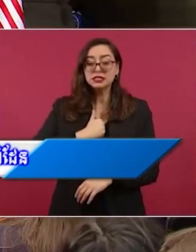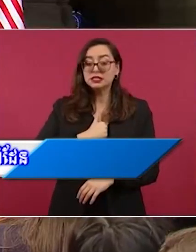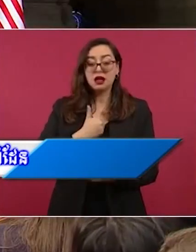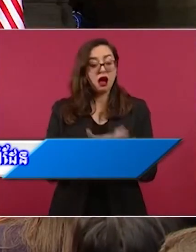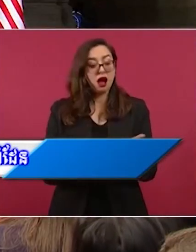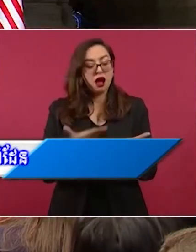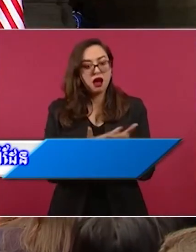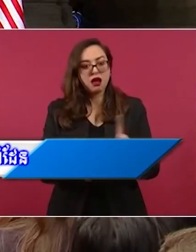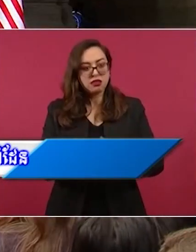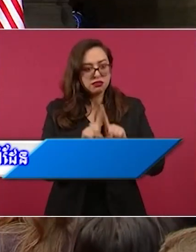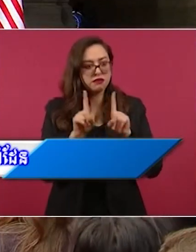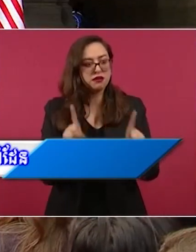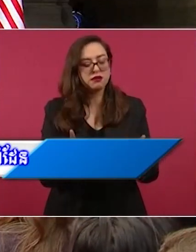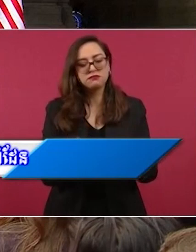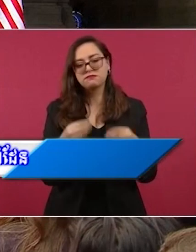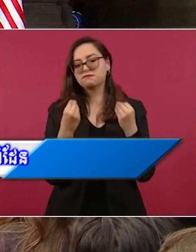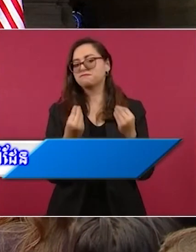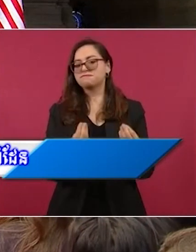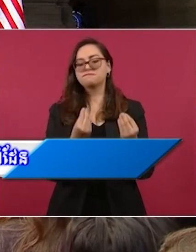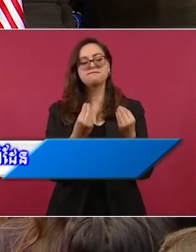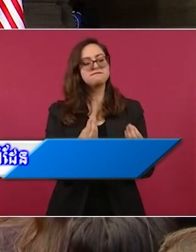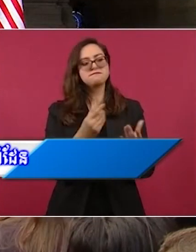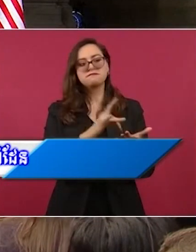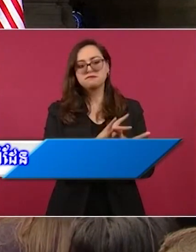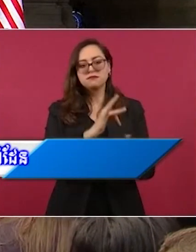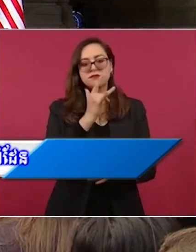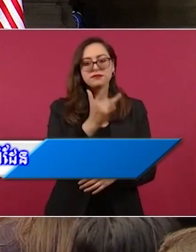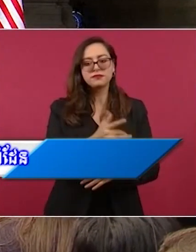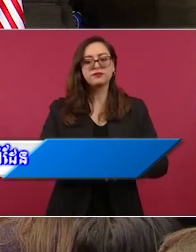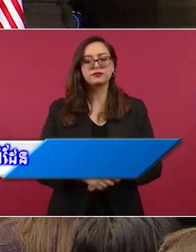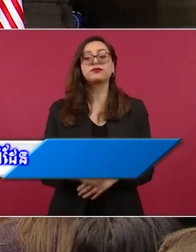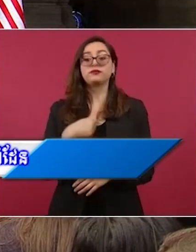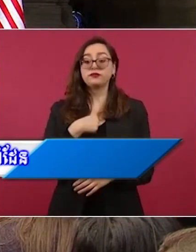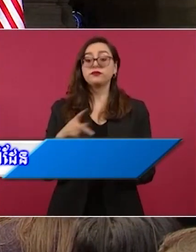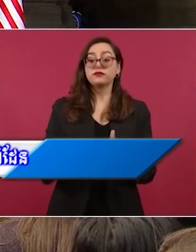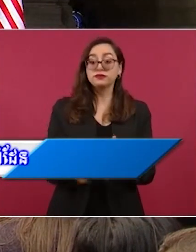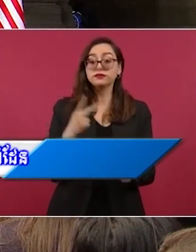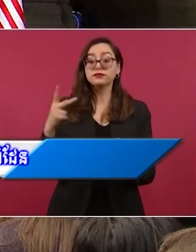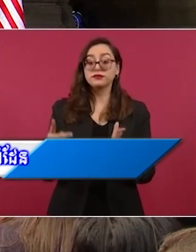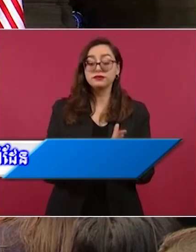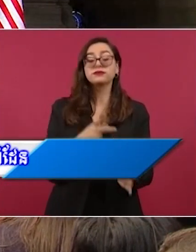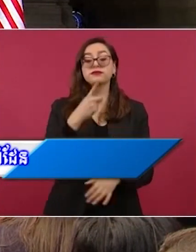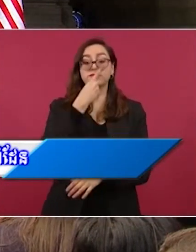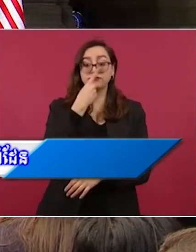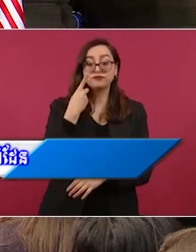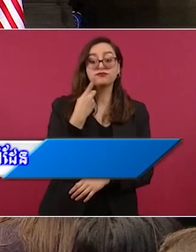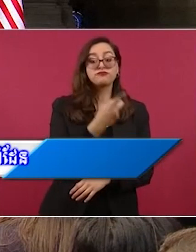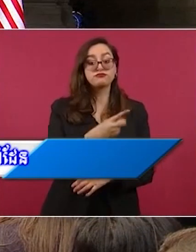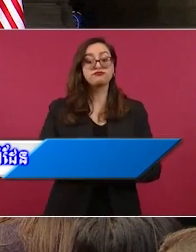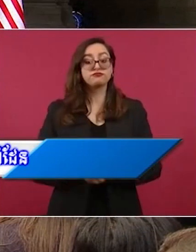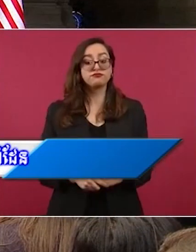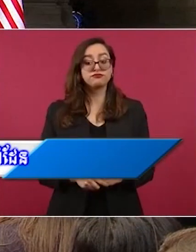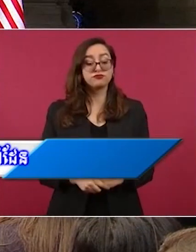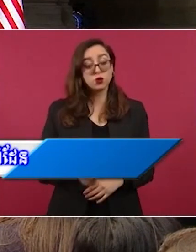បស់ពួកគេកាន់តែពិបាកបើទោះបីជាលោក Biden បានធ្វើឲ្យការជួសជុលសម្ព័ន្ធភាពជាមូលដ្ឋានគ្រឹះនៃរបៀបវិរៈក្នុ